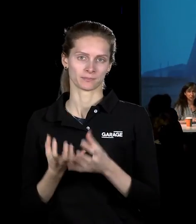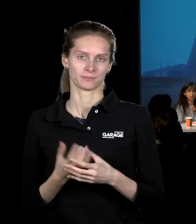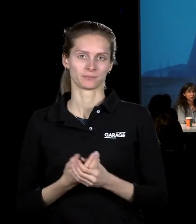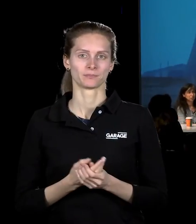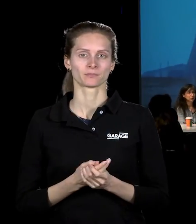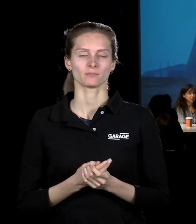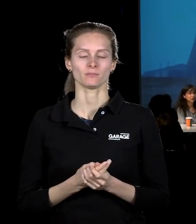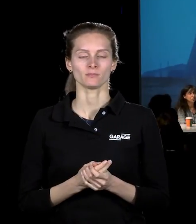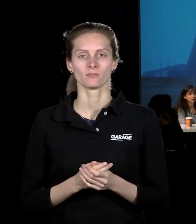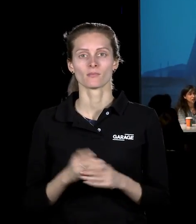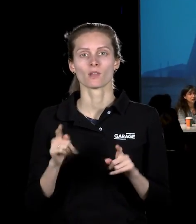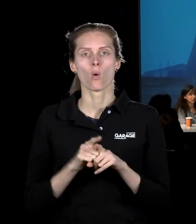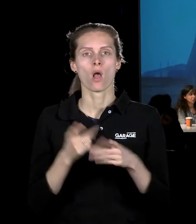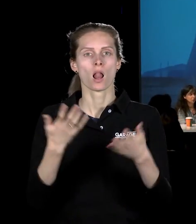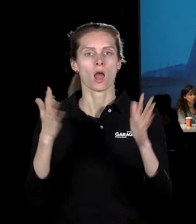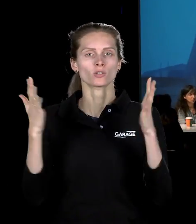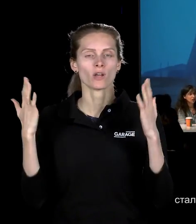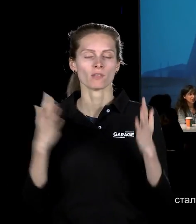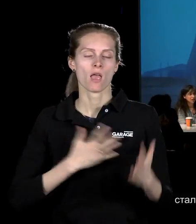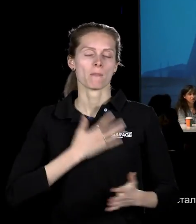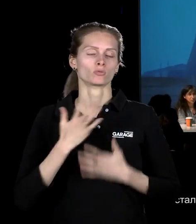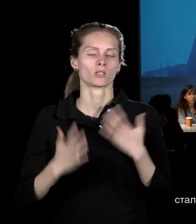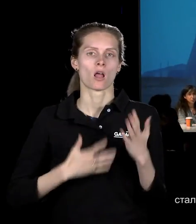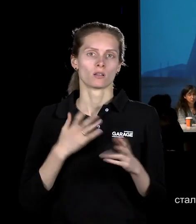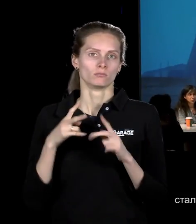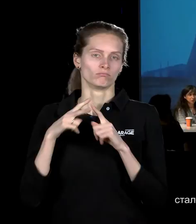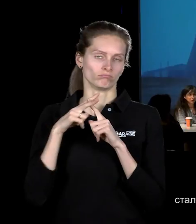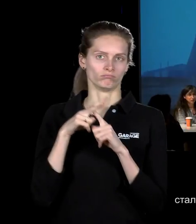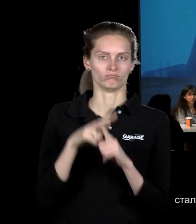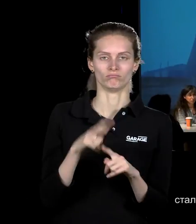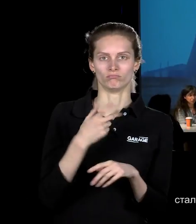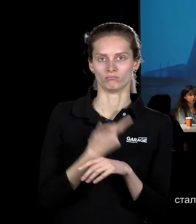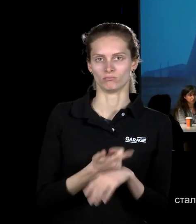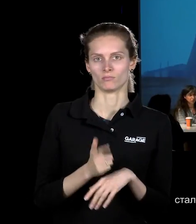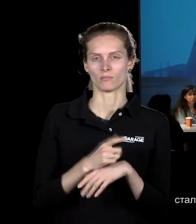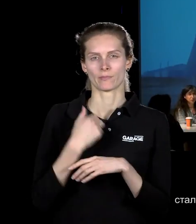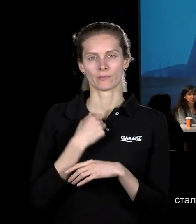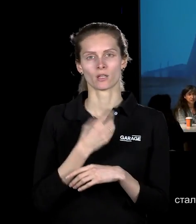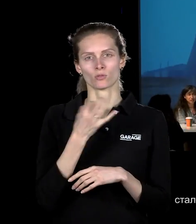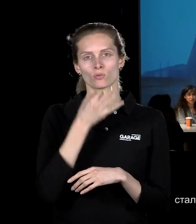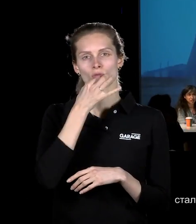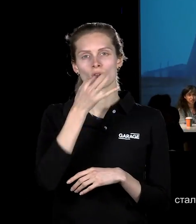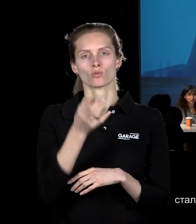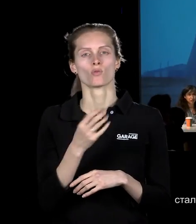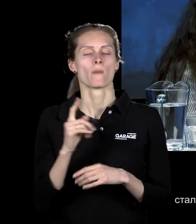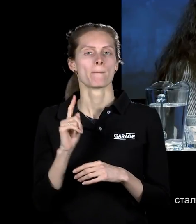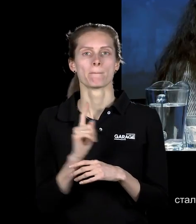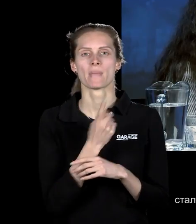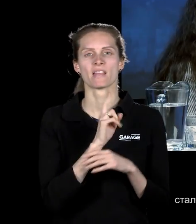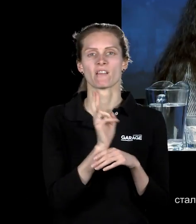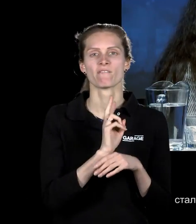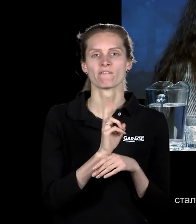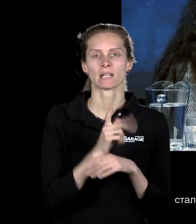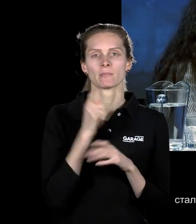безлюдные ландшафты становятся дико эмоционально нагруженными. И я вам напомню, может быть, один из фильмов, который впервые это осваивает в кино,